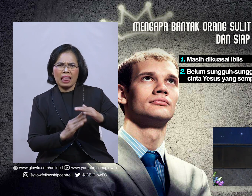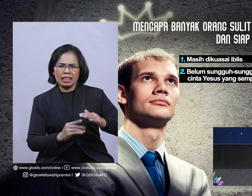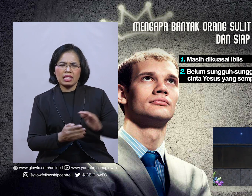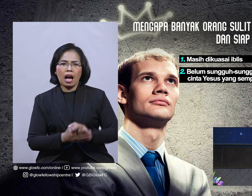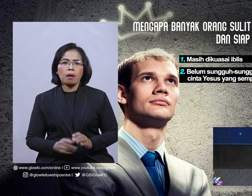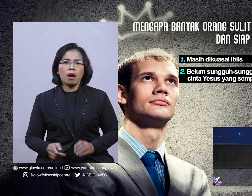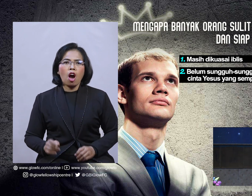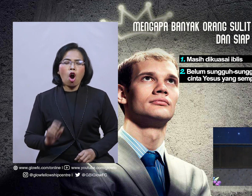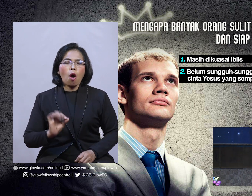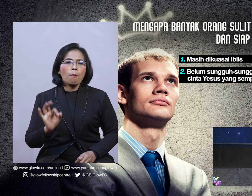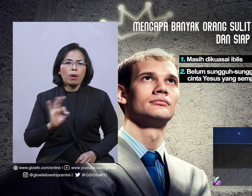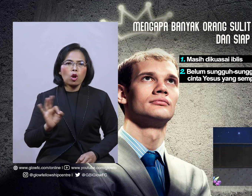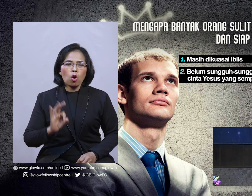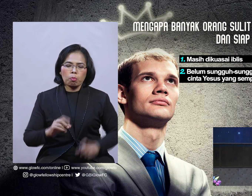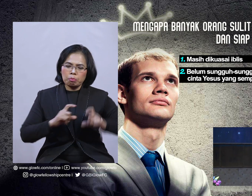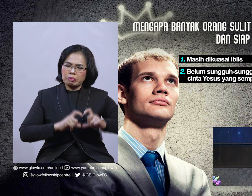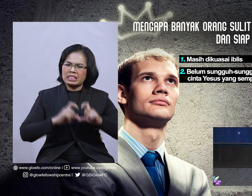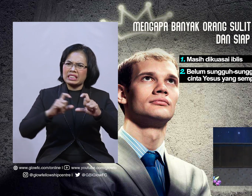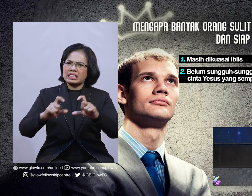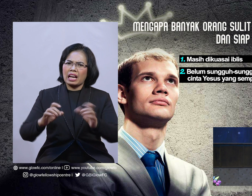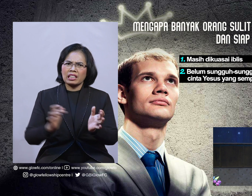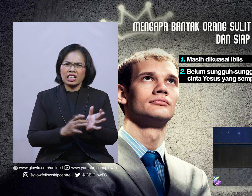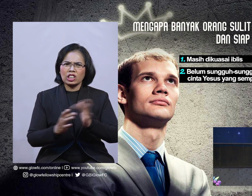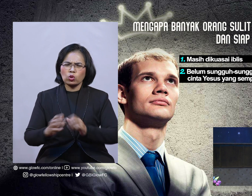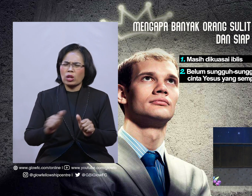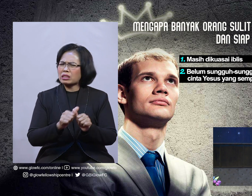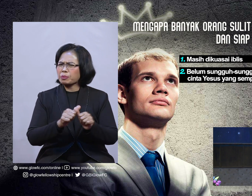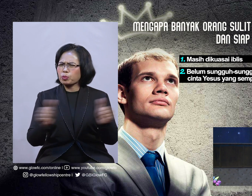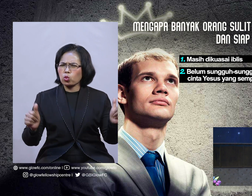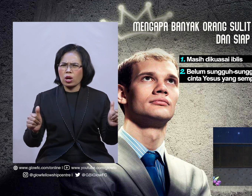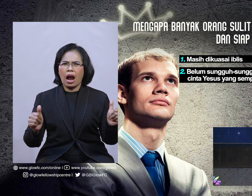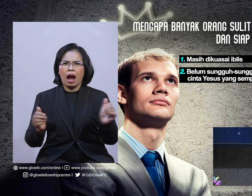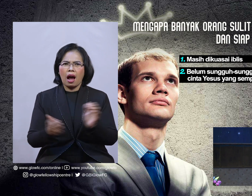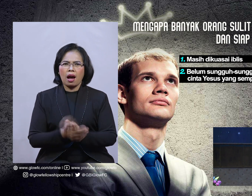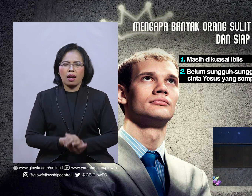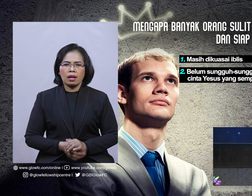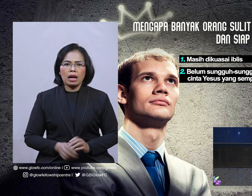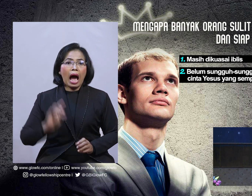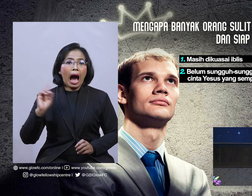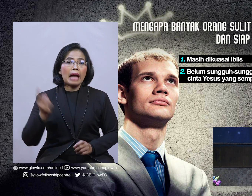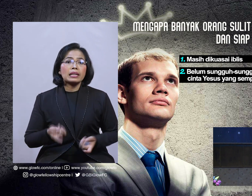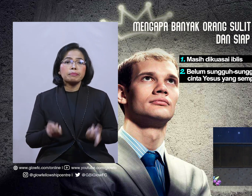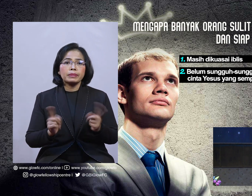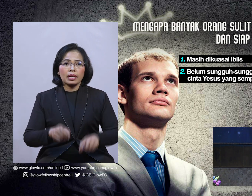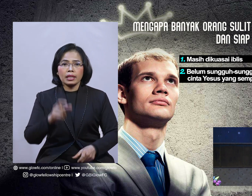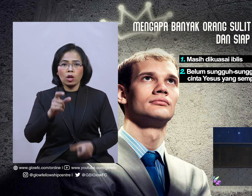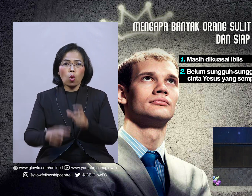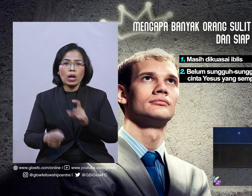mengalami cinta Yesus yang sempurna dia hanya mungkin jadi orang Kristen